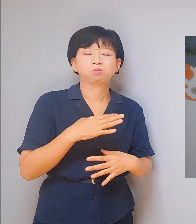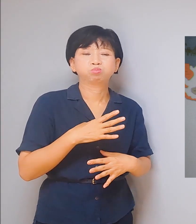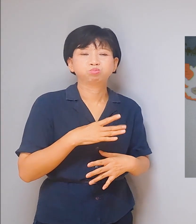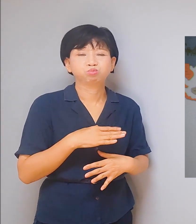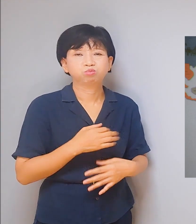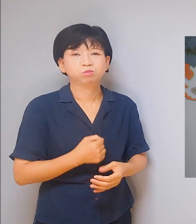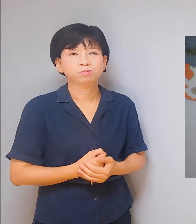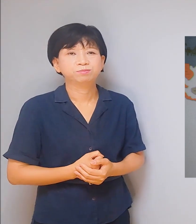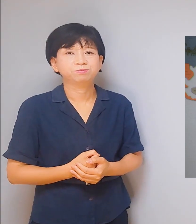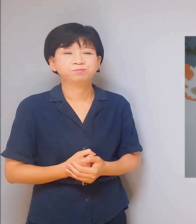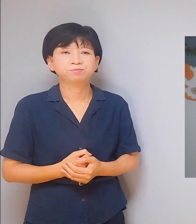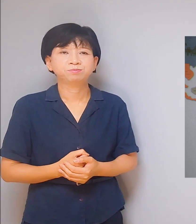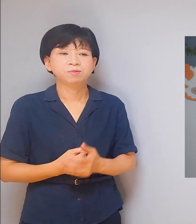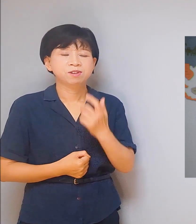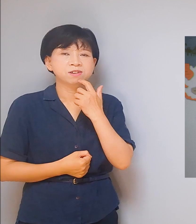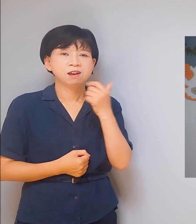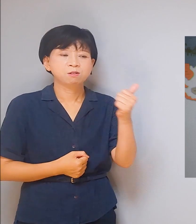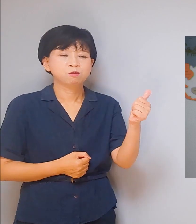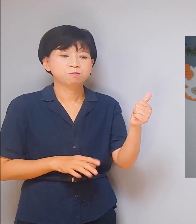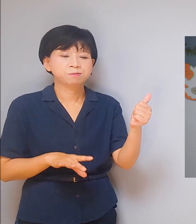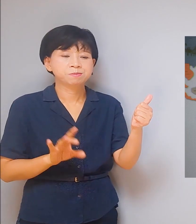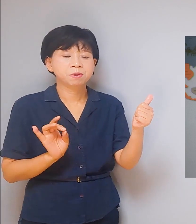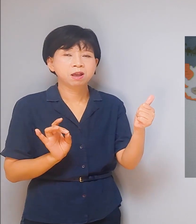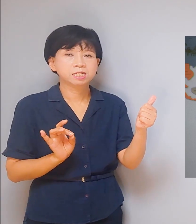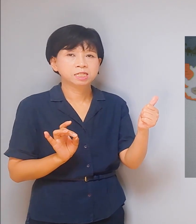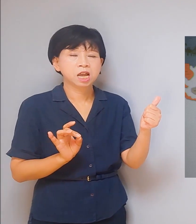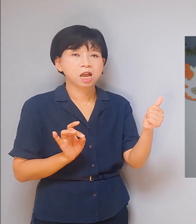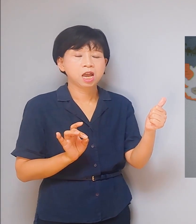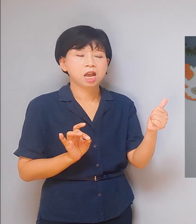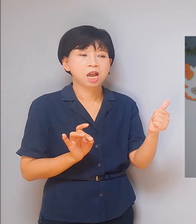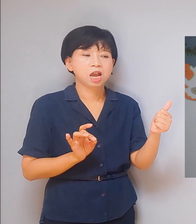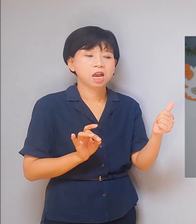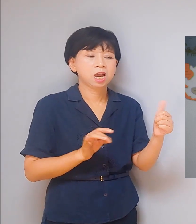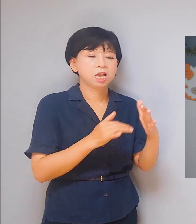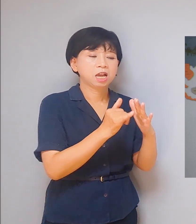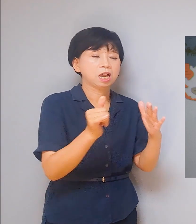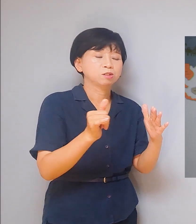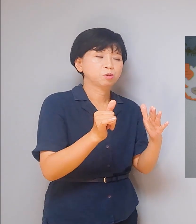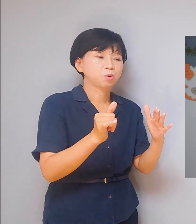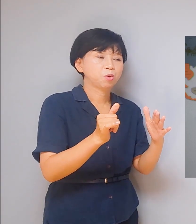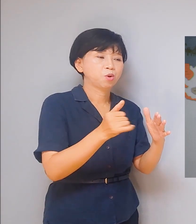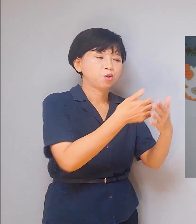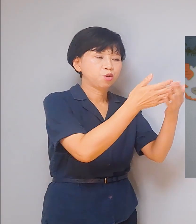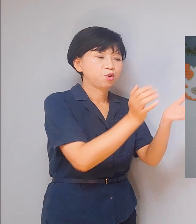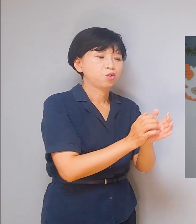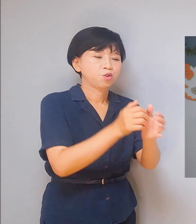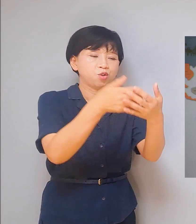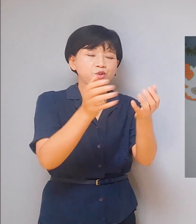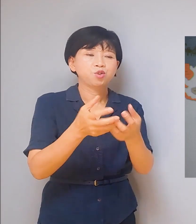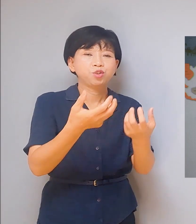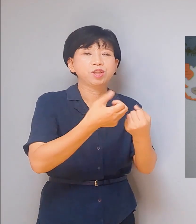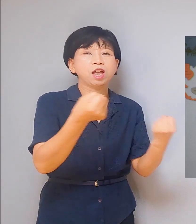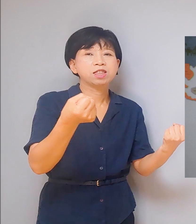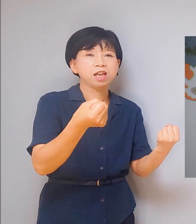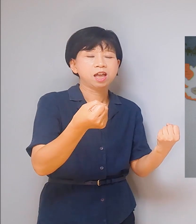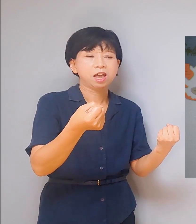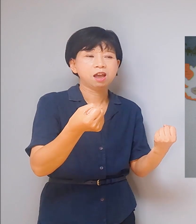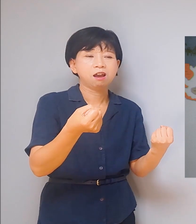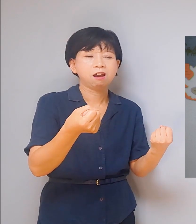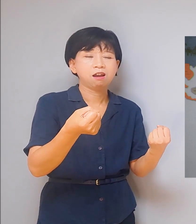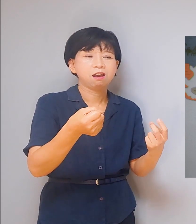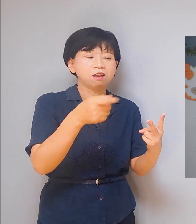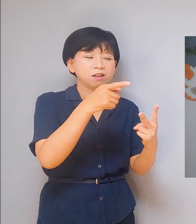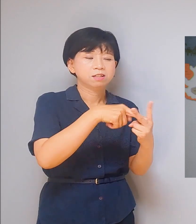어떻게 될까요? 야곱이 우선 두 때로 나눕니다. 그래서 한 때는 혹시 갈기갈기